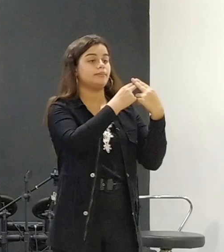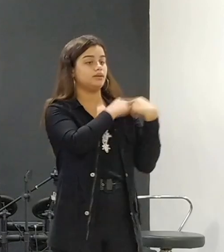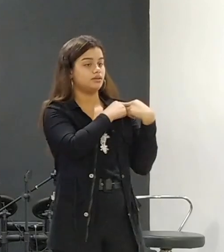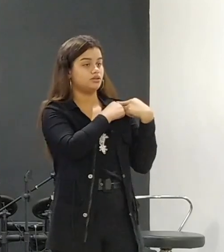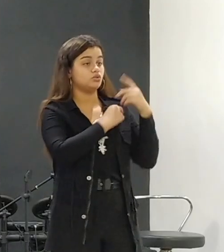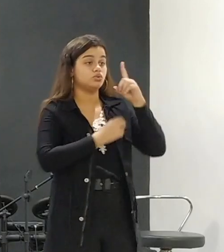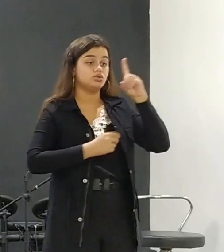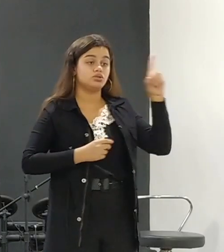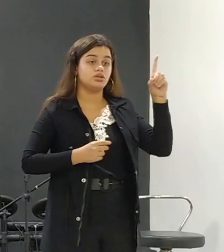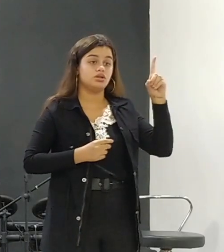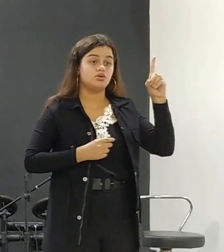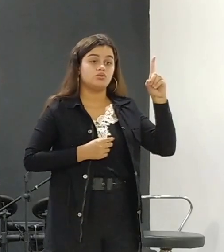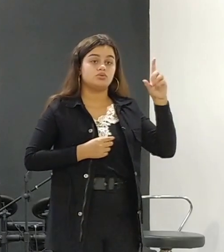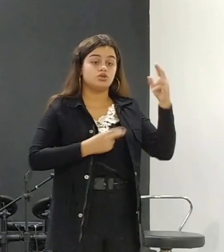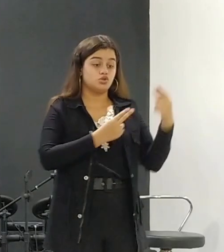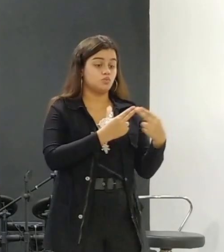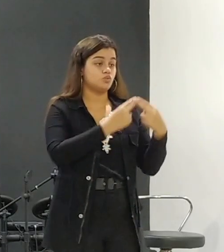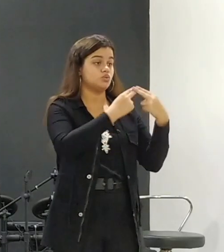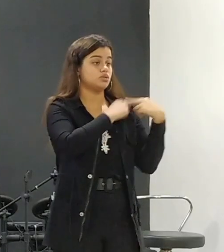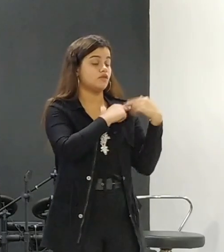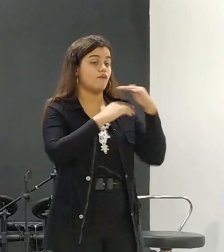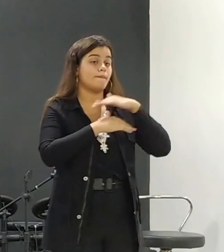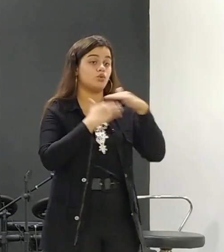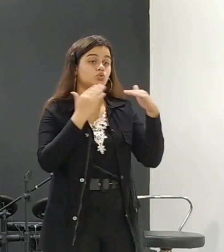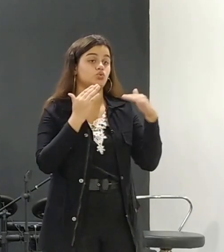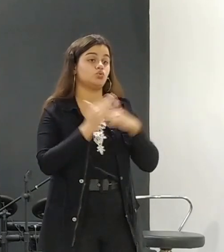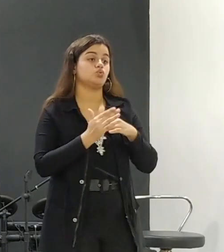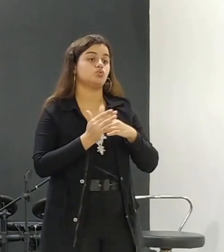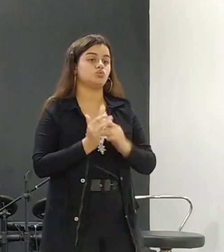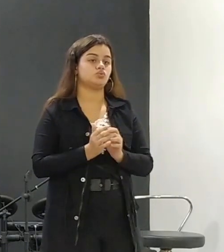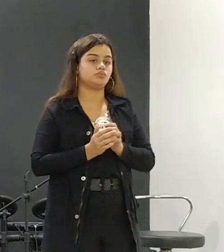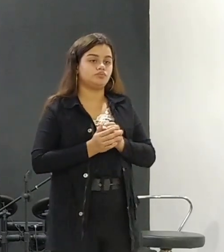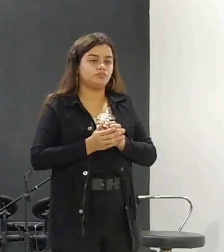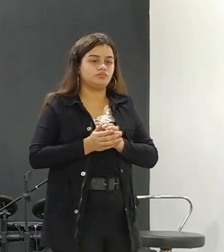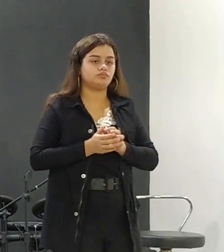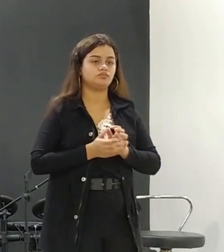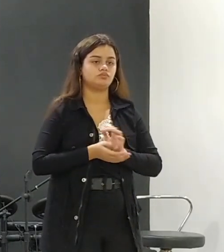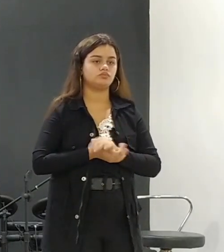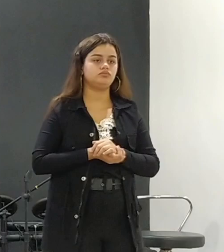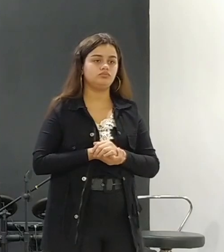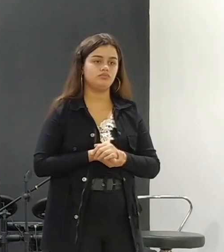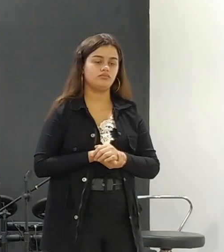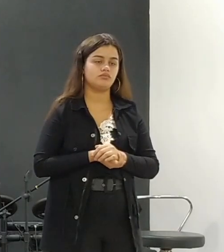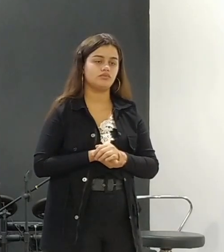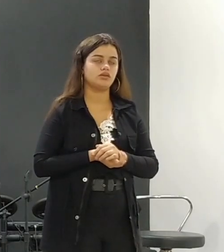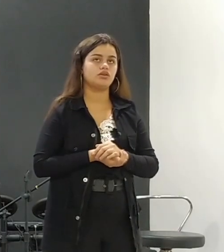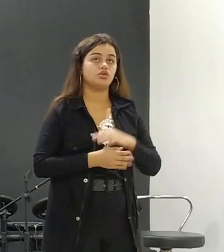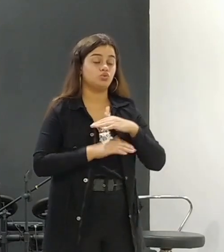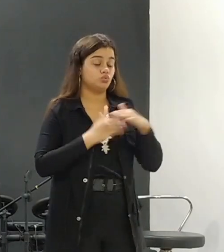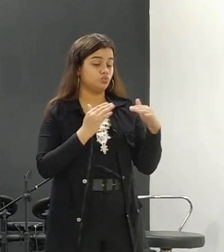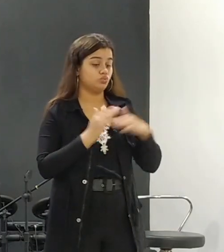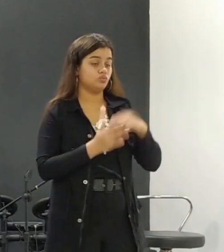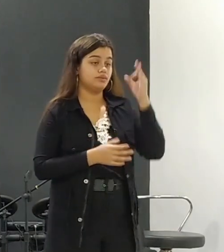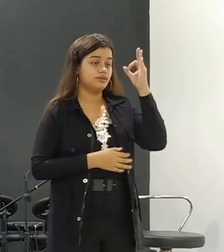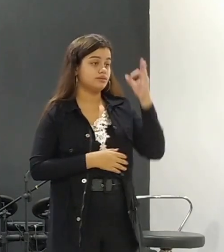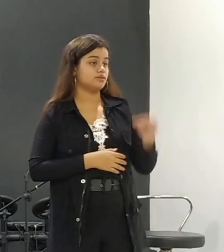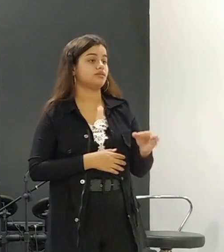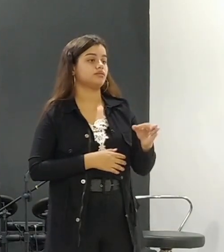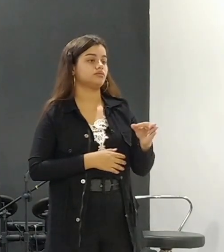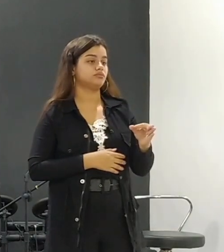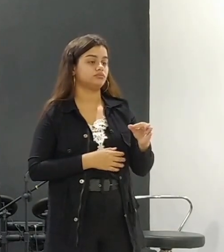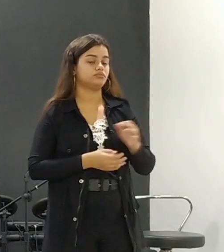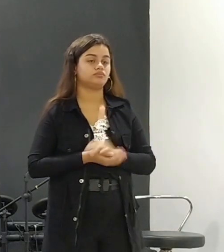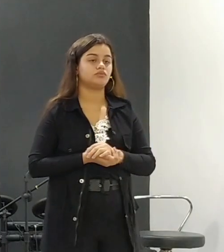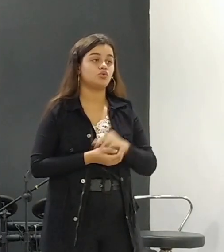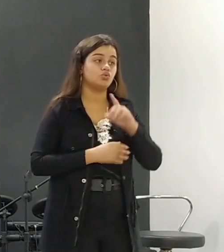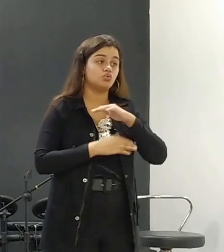o cabeça de todos, onde cada um deve obediência a Deus, tudo tem que dar certo. Quando todos